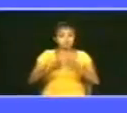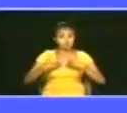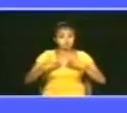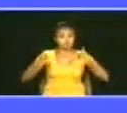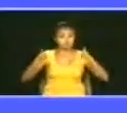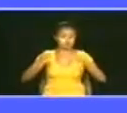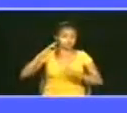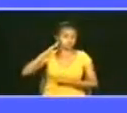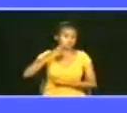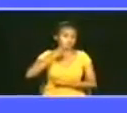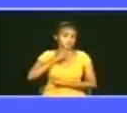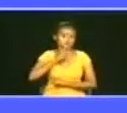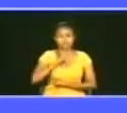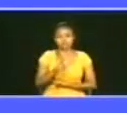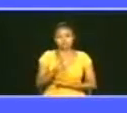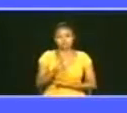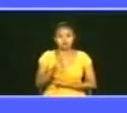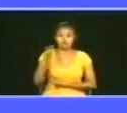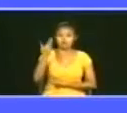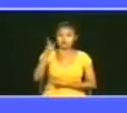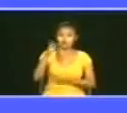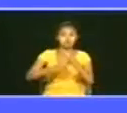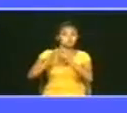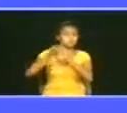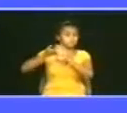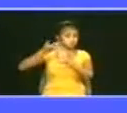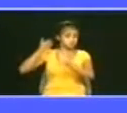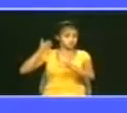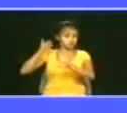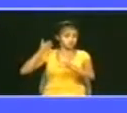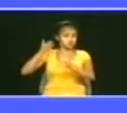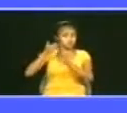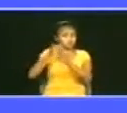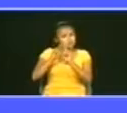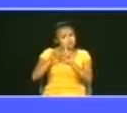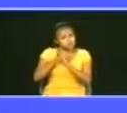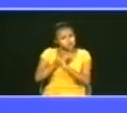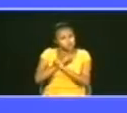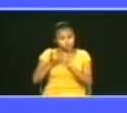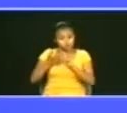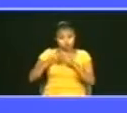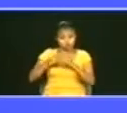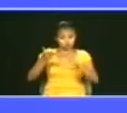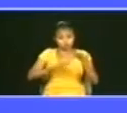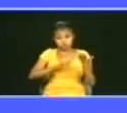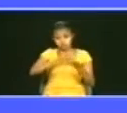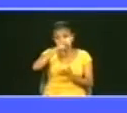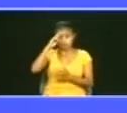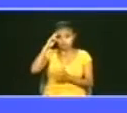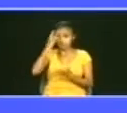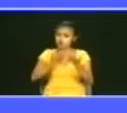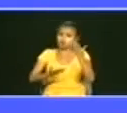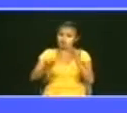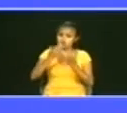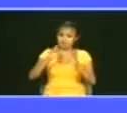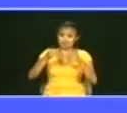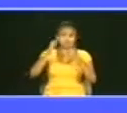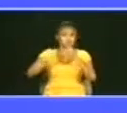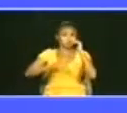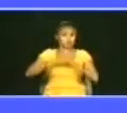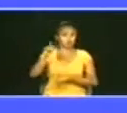ወጣት መስማት የተሳነው ነው። 13 አመታት በፊት በሚወደው ጓደኛው ሞት ምክንያት ያገግሎት